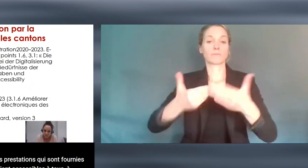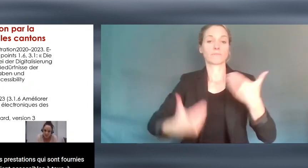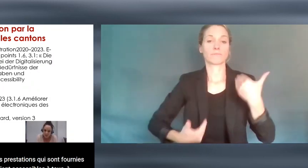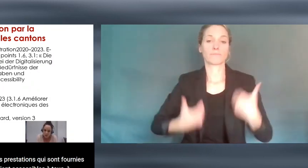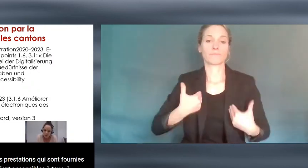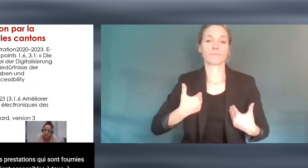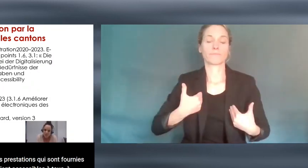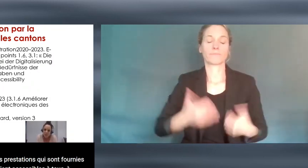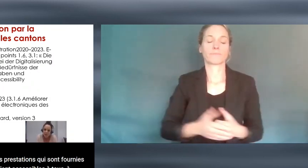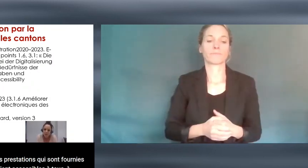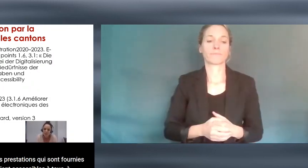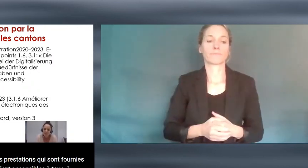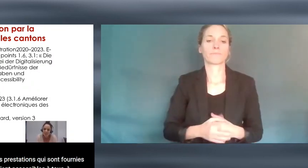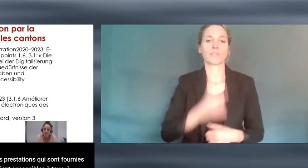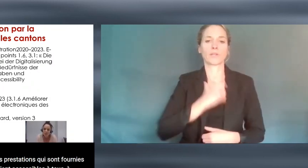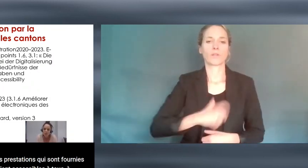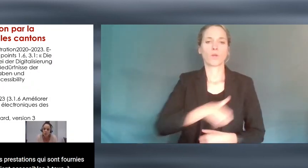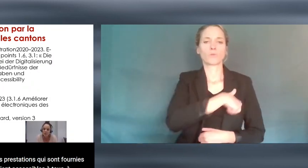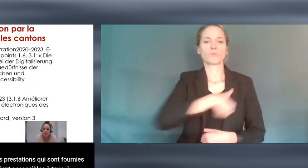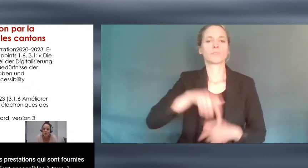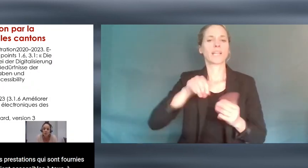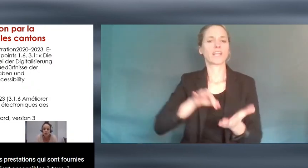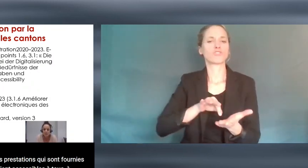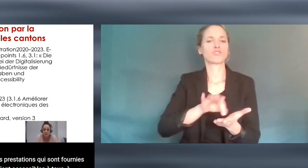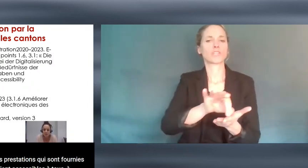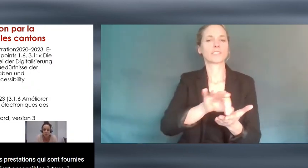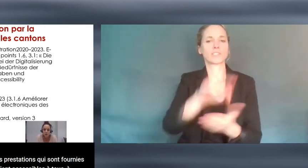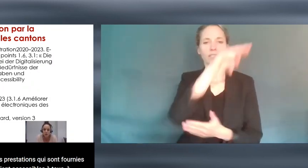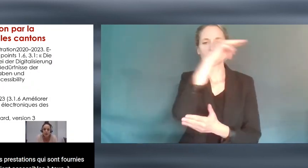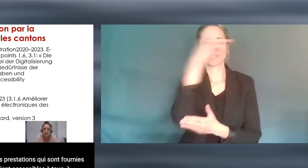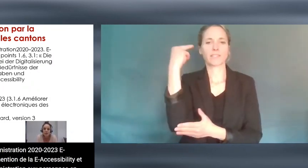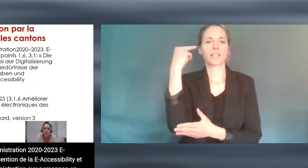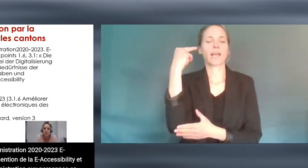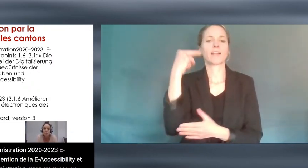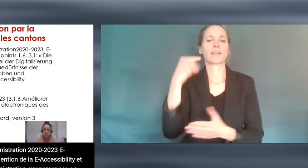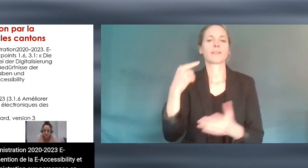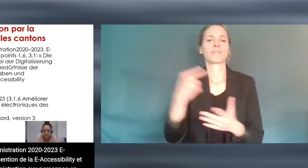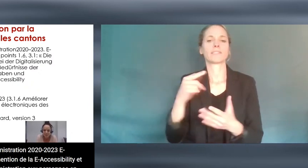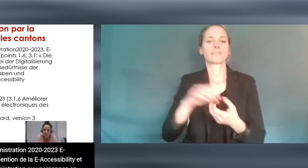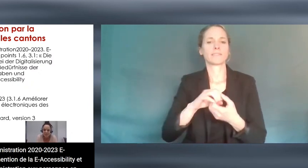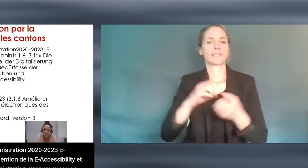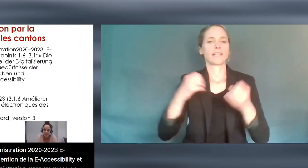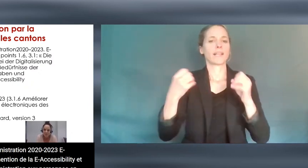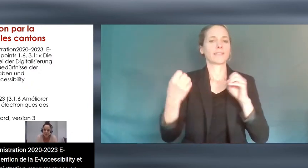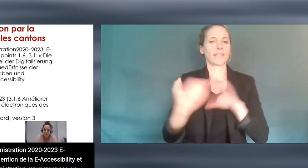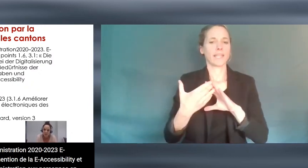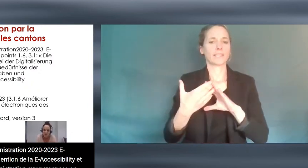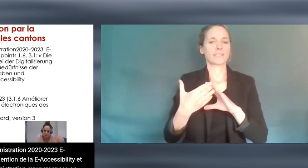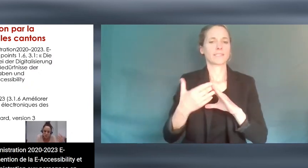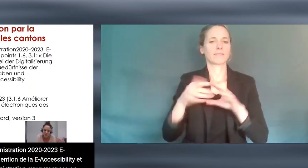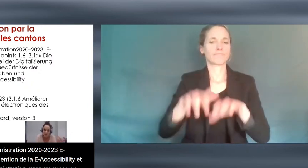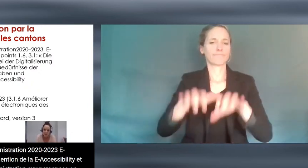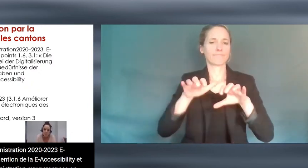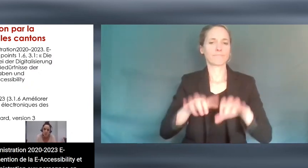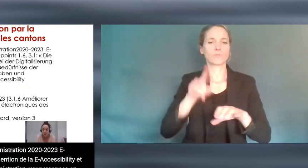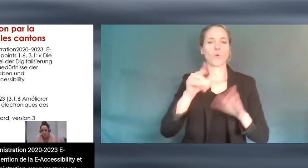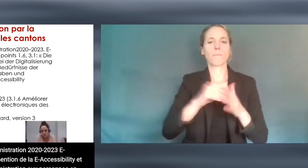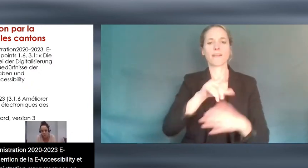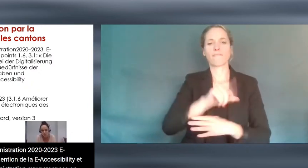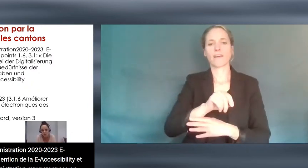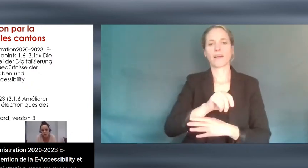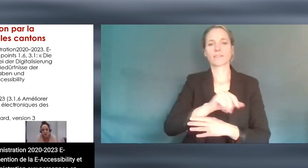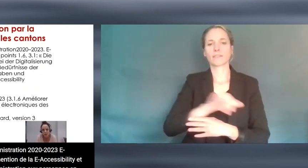une stratégie suisse cyberadministration 2020-2023 qui contient l'obligation